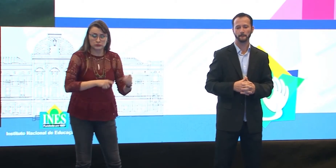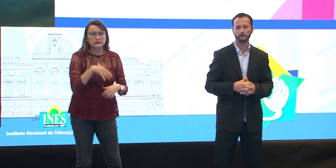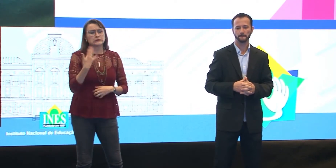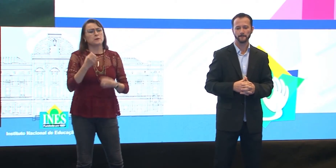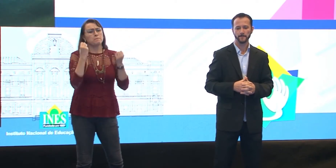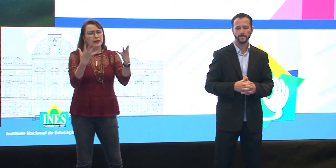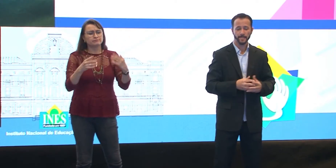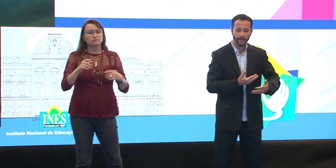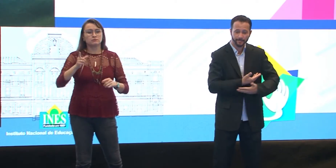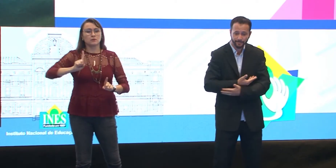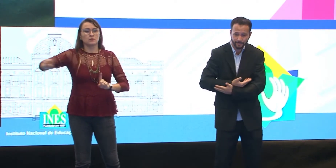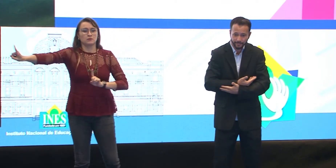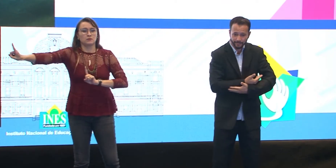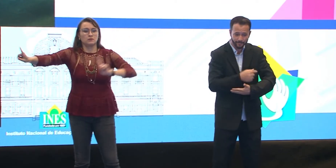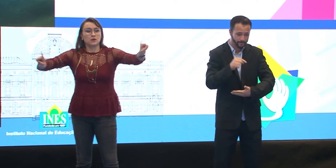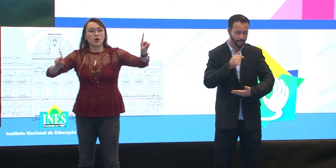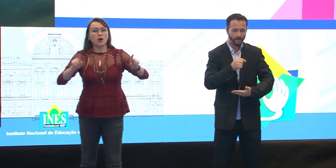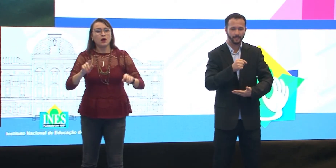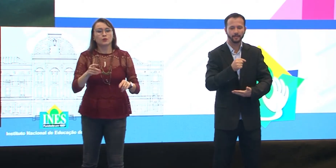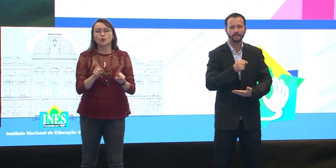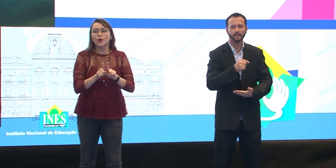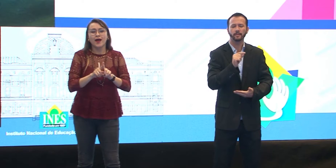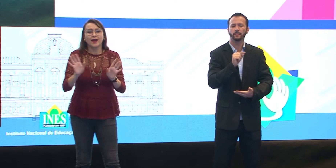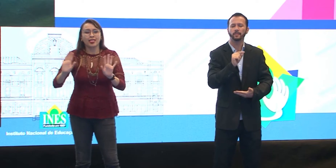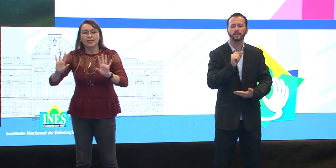percurso para o qual a gente se destina.